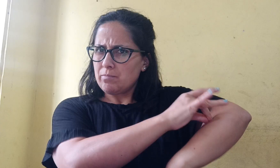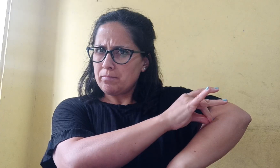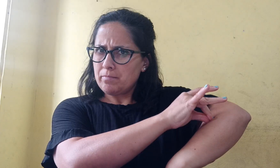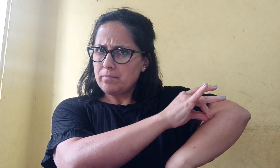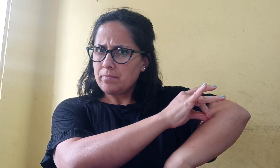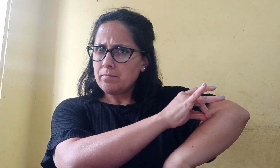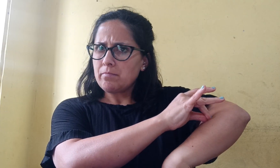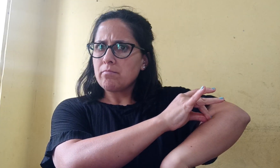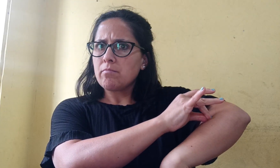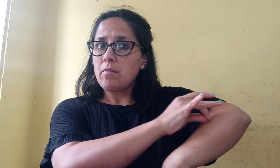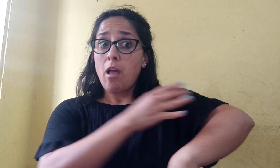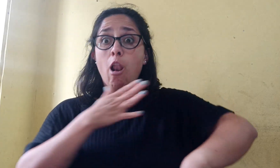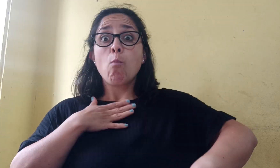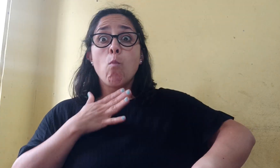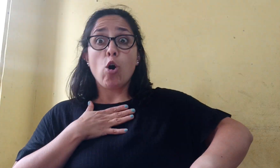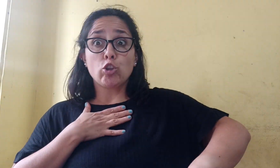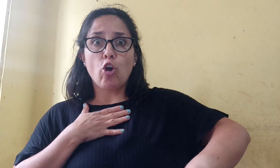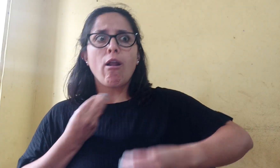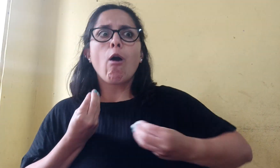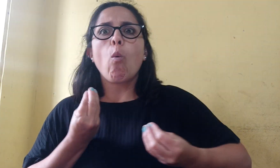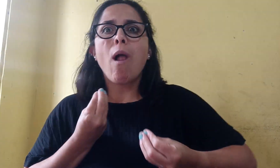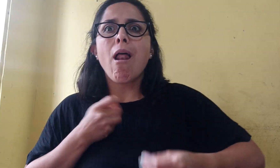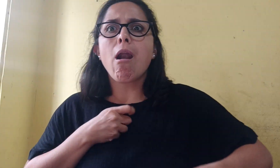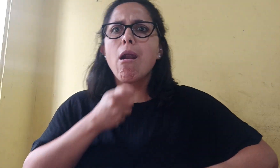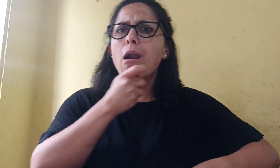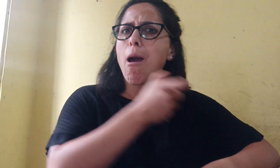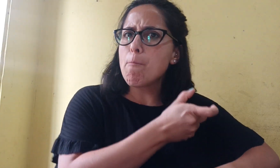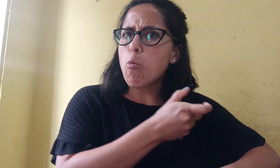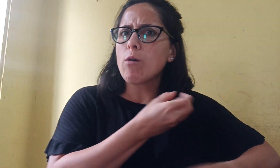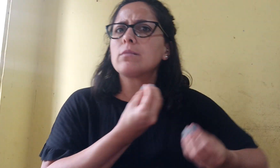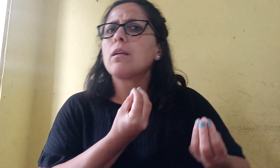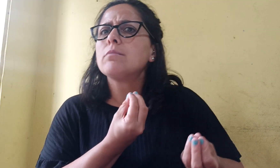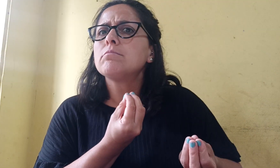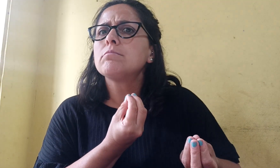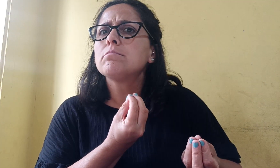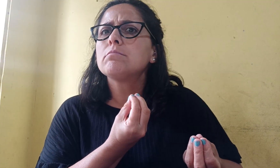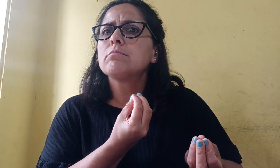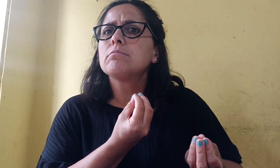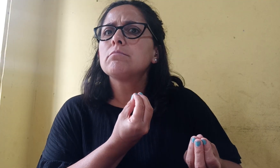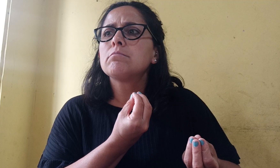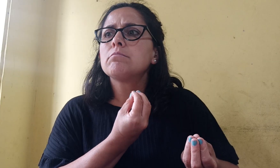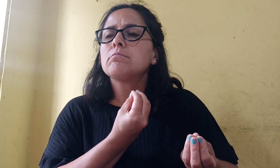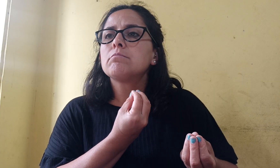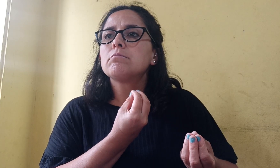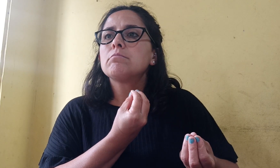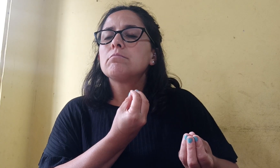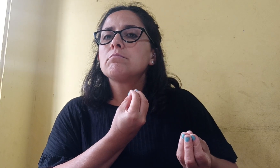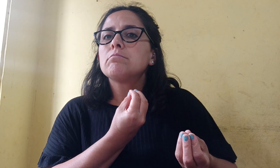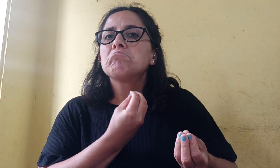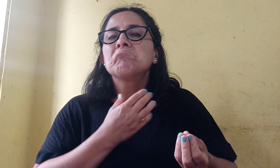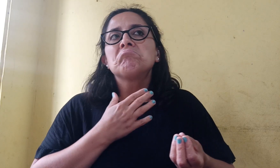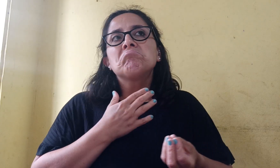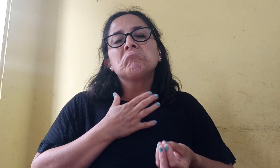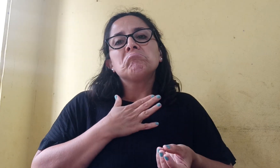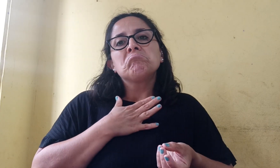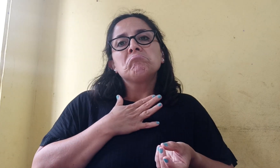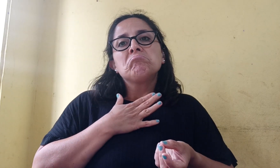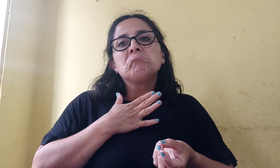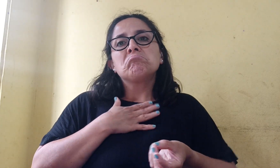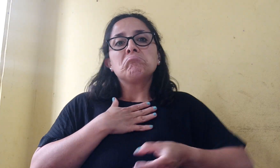la función motora en su respuesta haría que nosotros podamos desplazar, o sea, que haya contracción